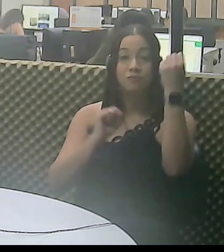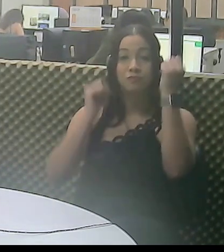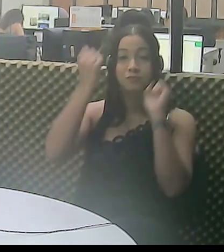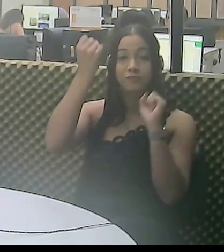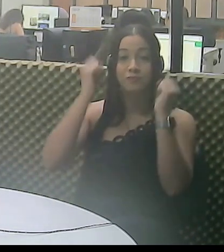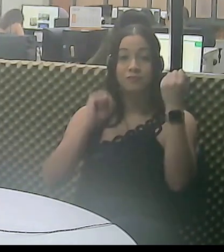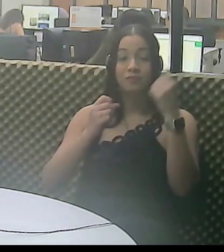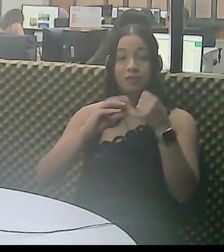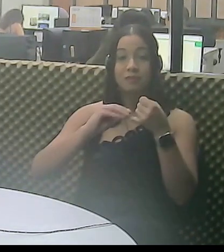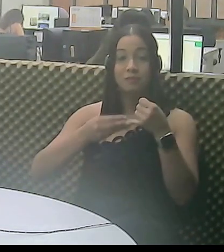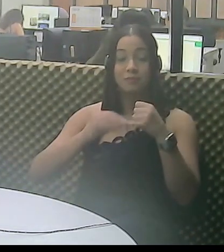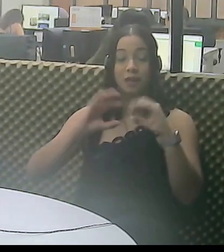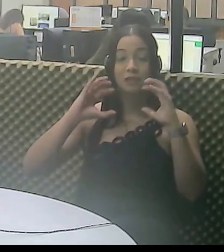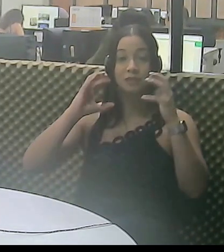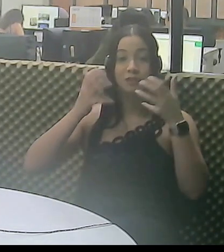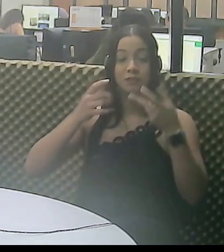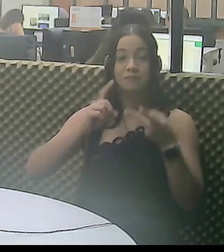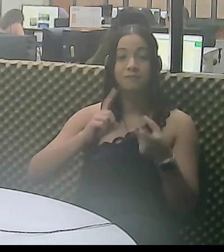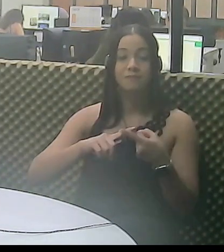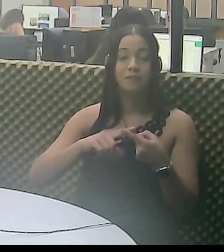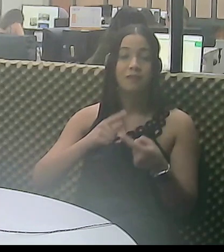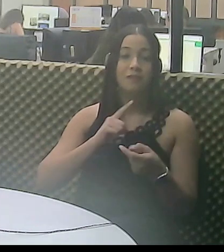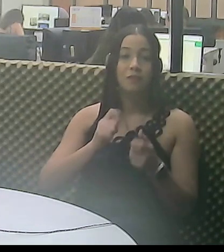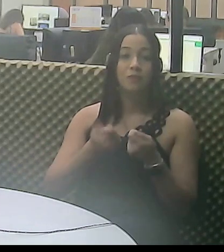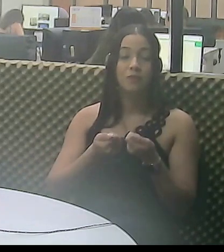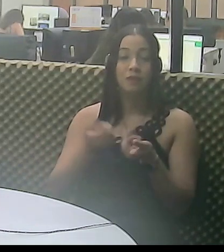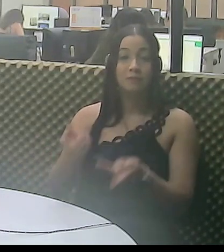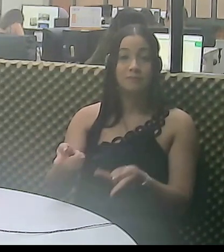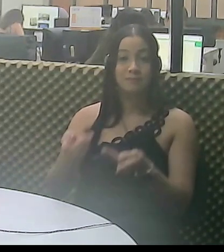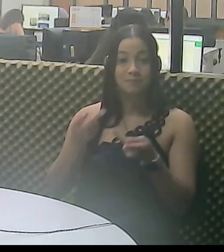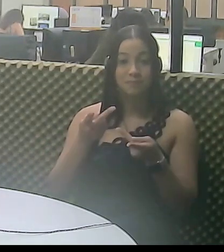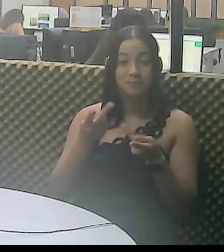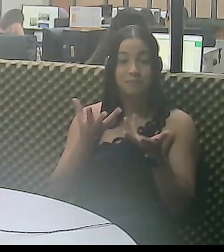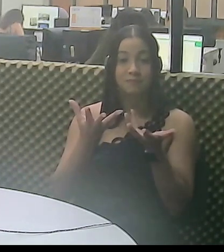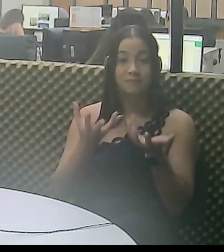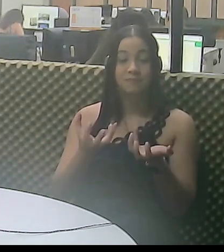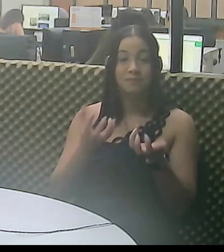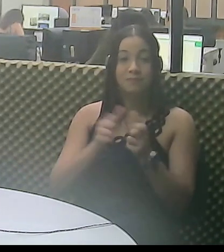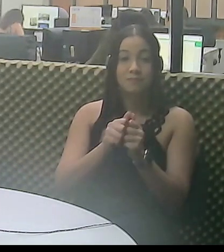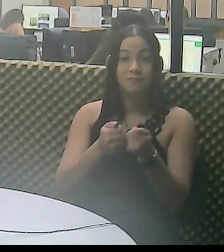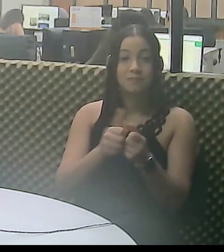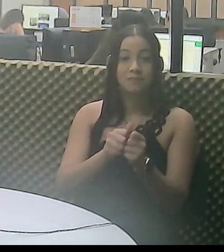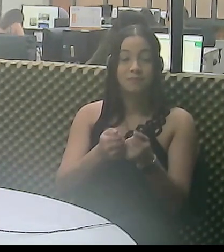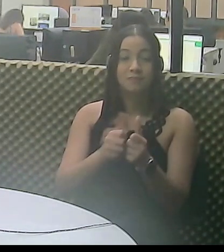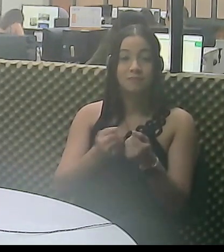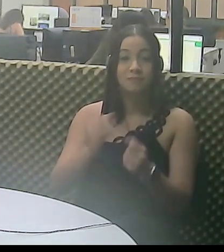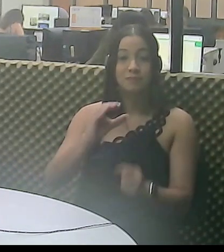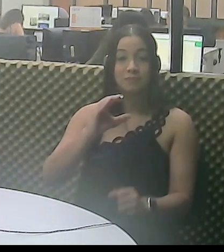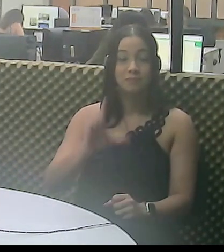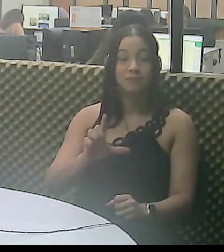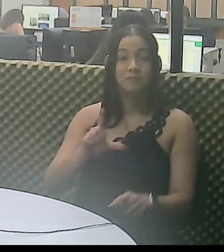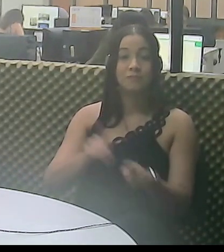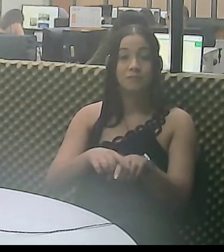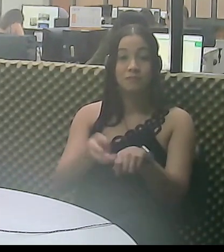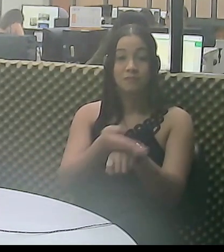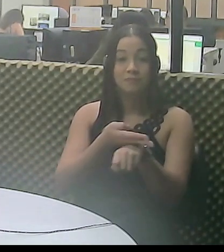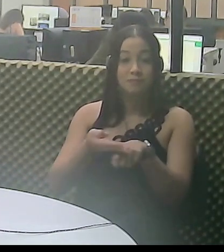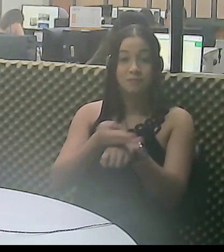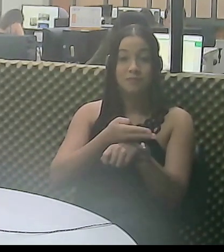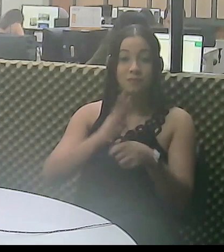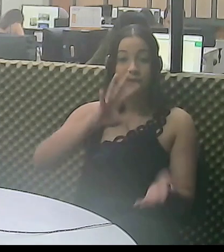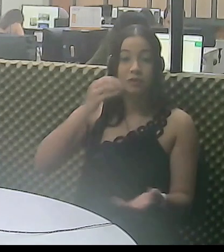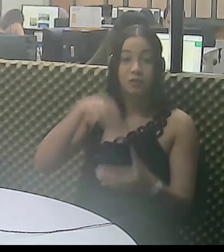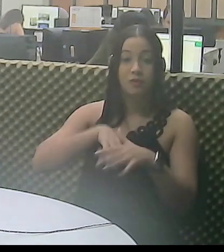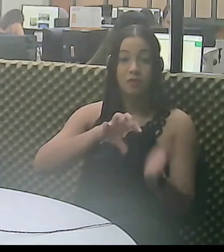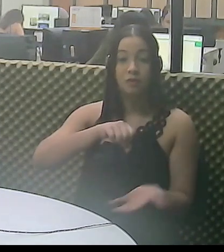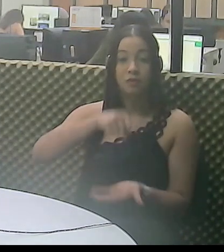de sementes de milho, processo que consiste no recebimento, secagem, debulha, classificação, tratamento, ensaque